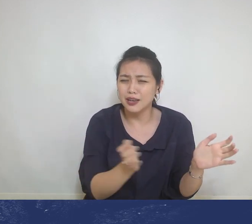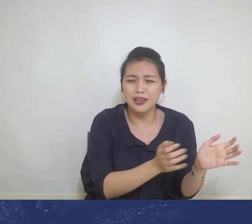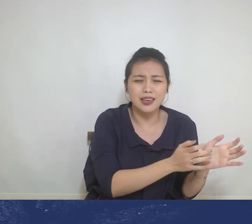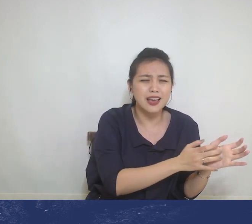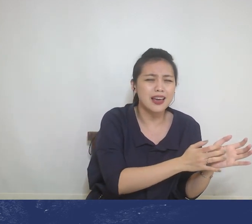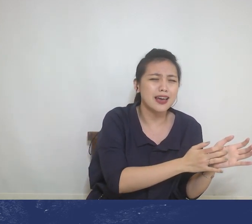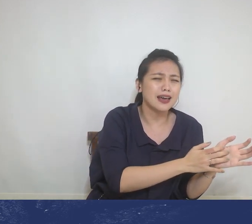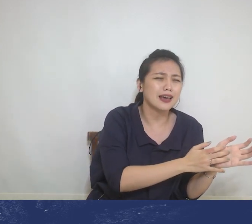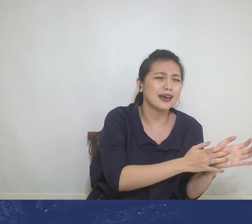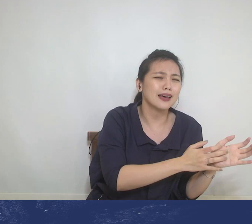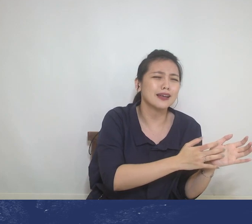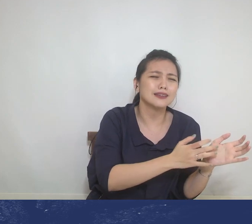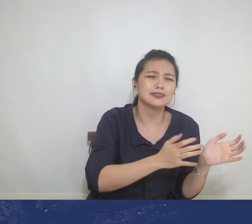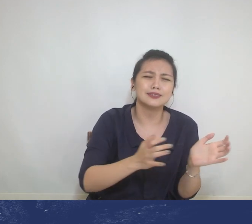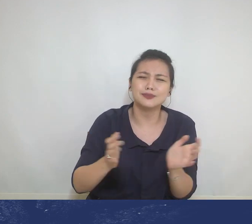Yesus,